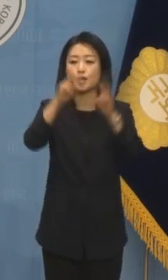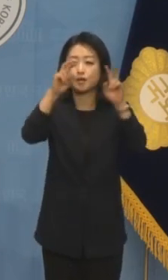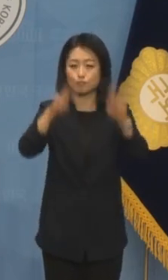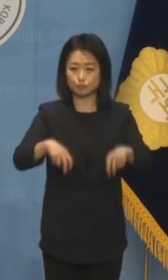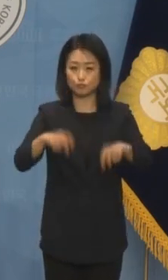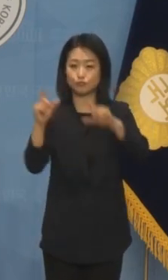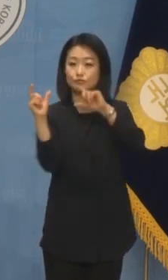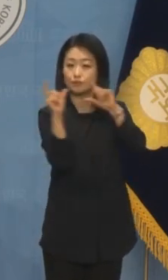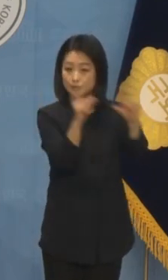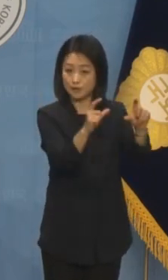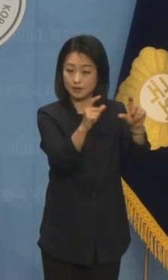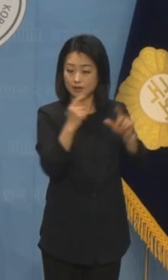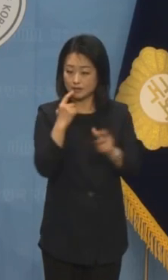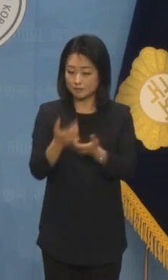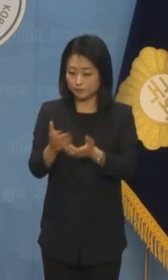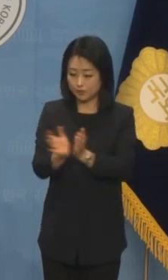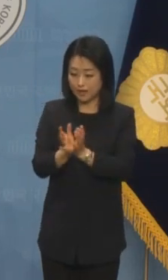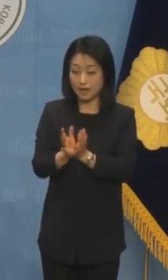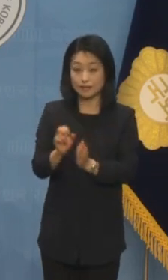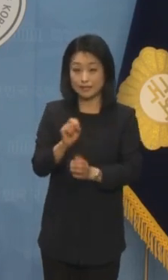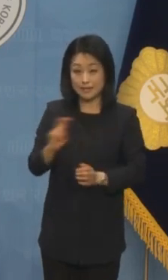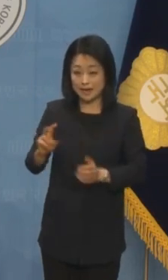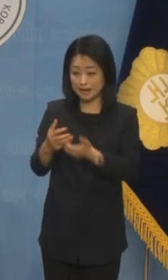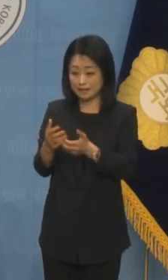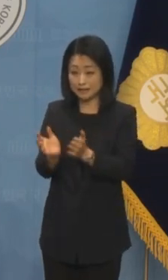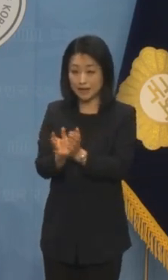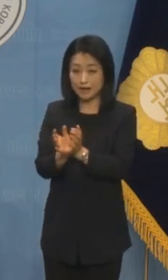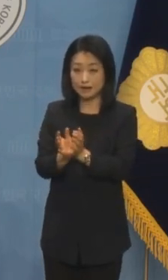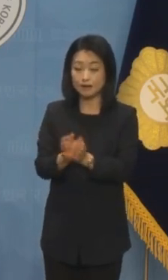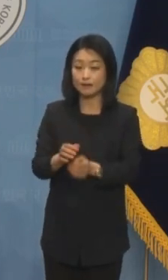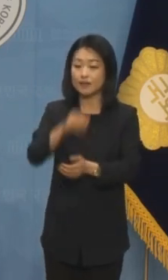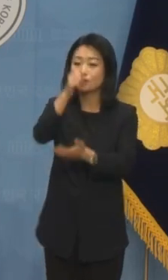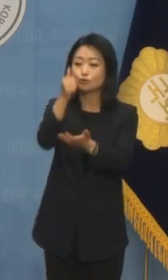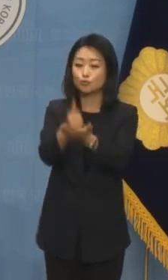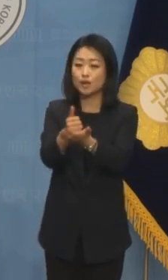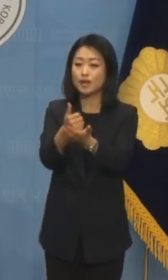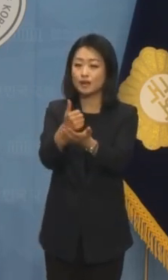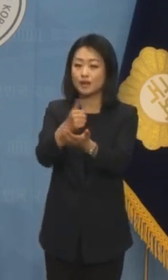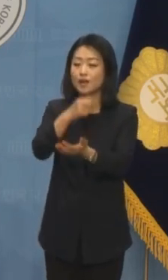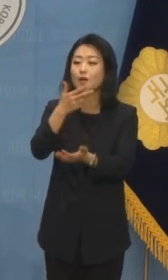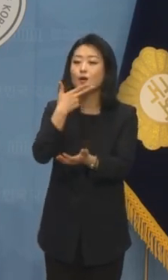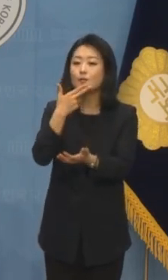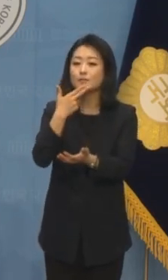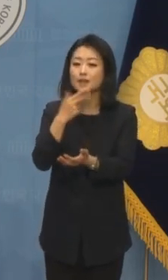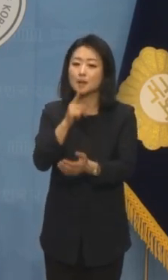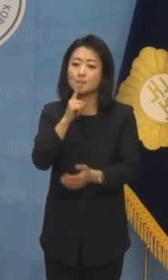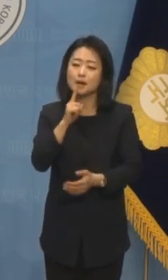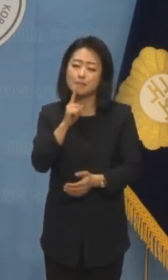처리에 더불어민주당 등 야당으로부터 무죄 제조기라는 비판을 받은 바 있습니다.